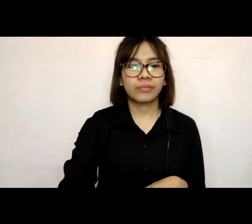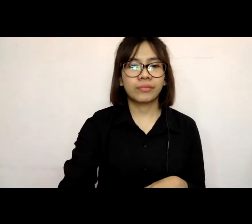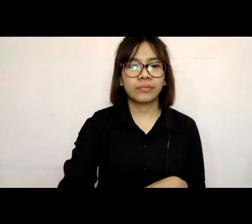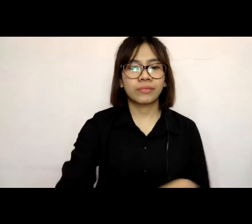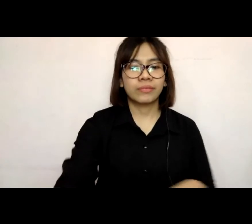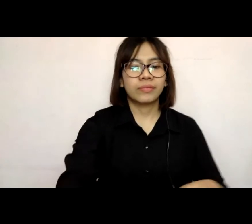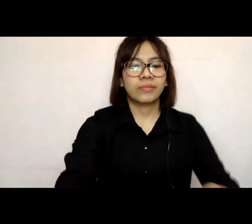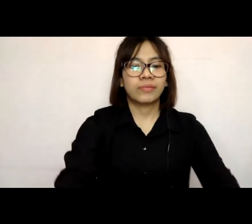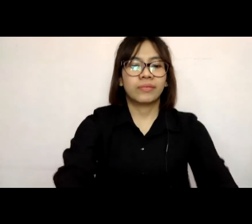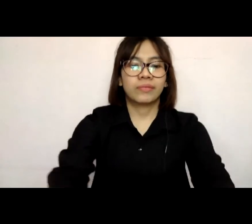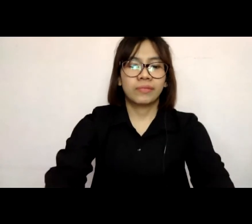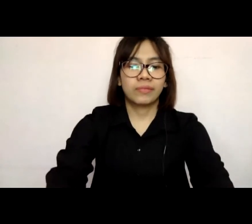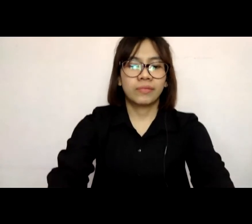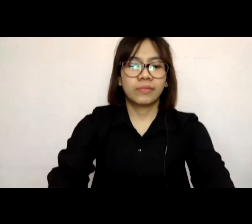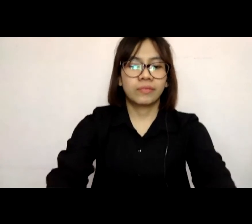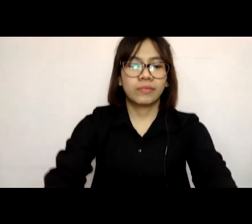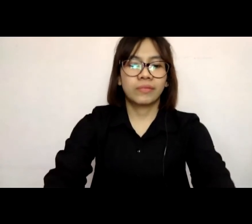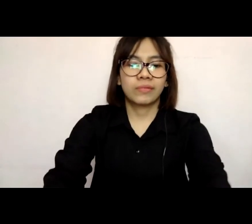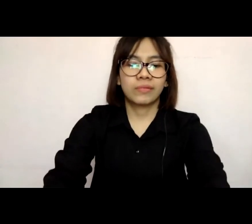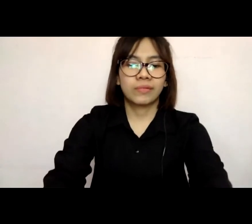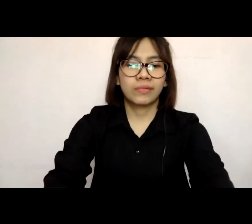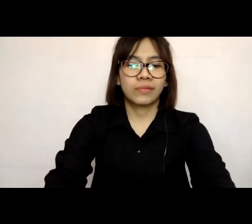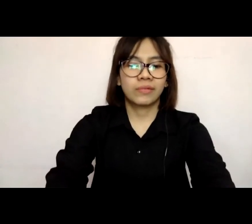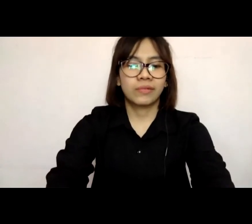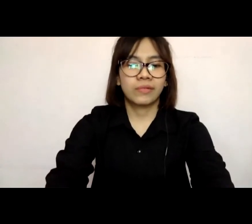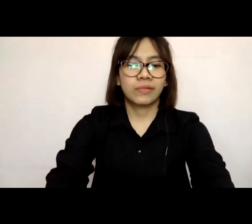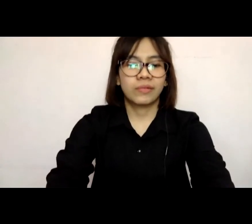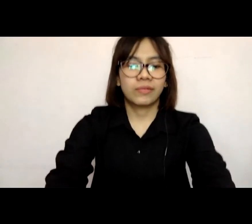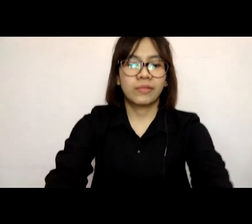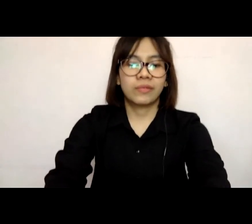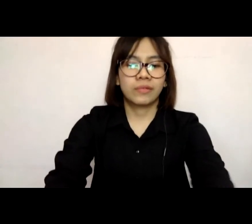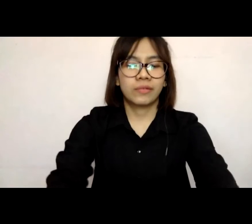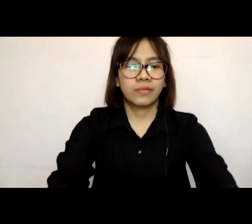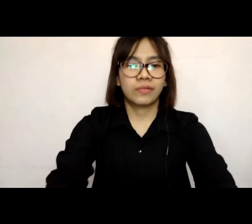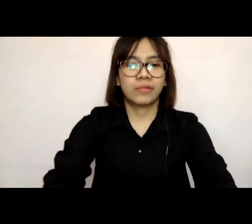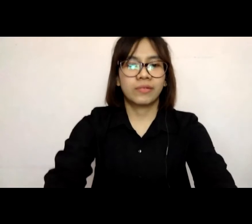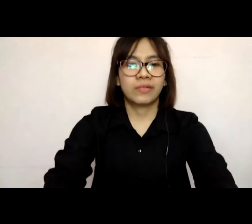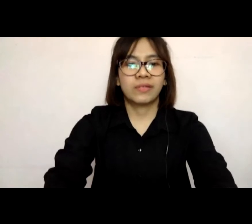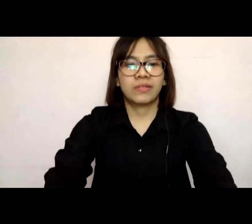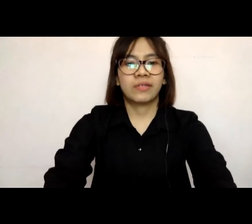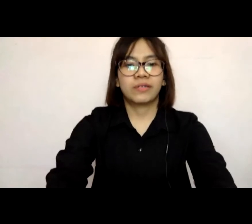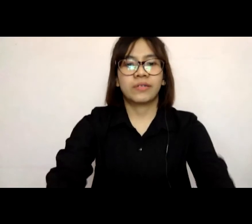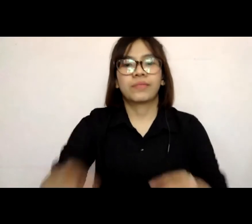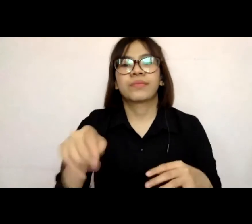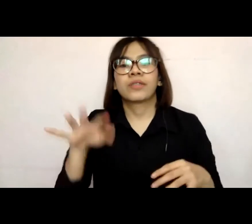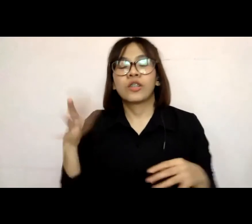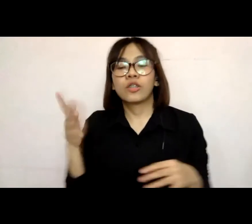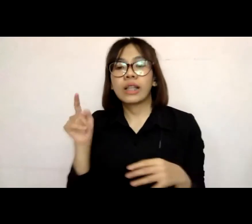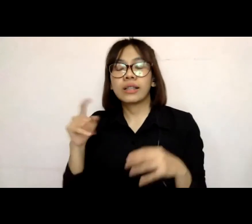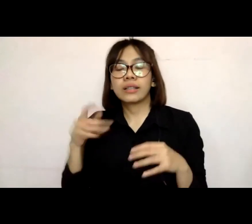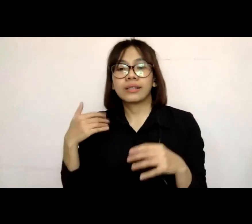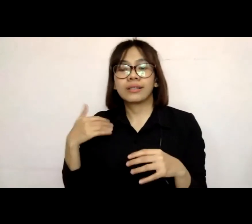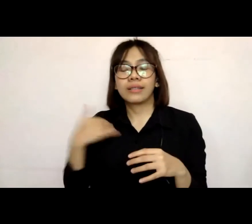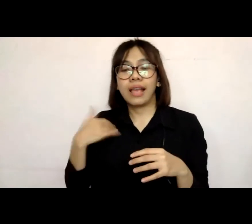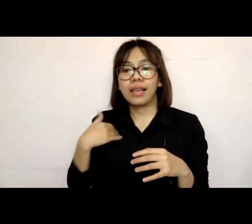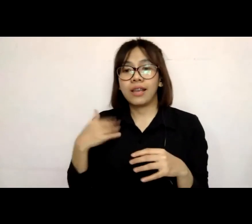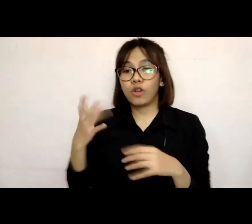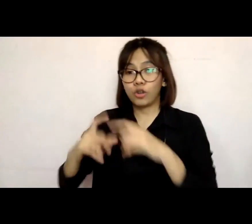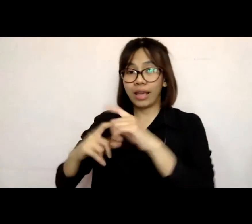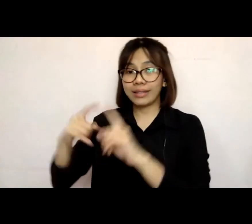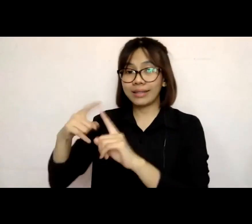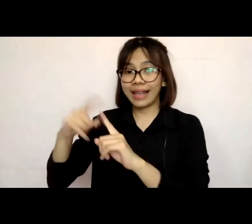memberikan perhatian seimbang bagi keseluruhan, baik laki-laki maupun perempuan. Yang kedua, adanya perencanaan